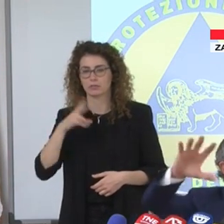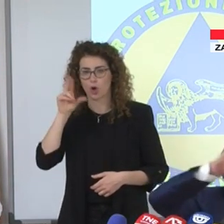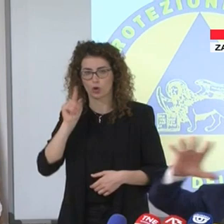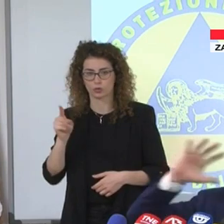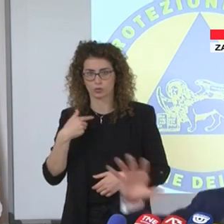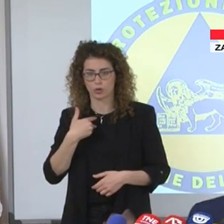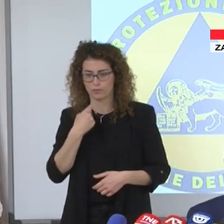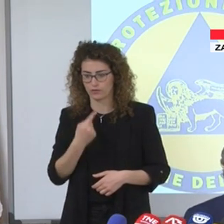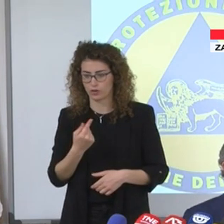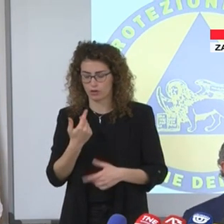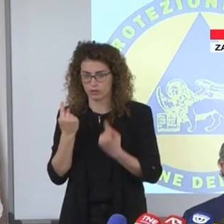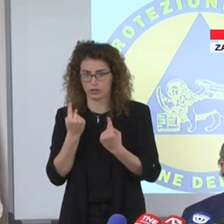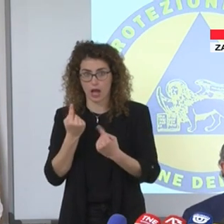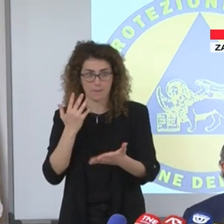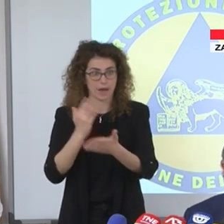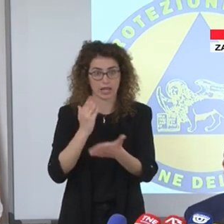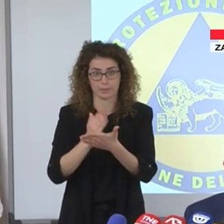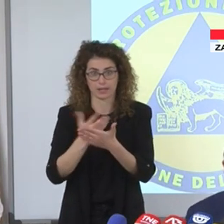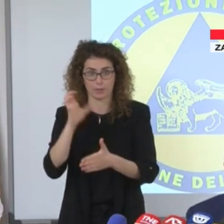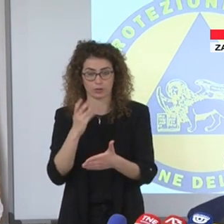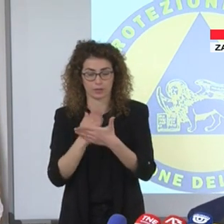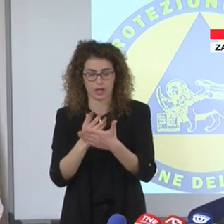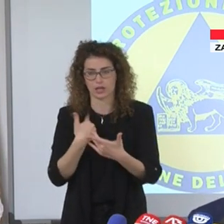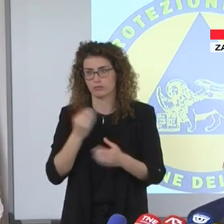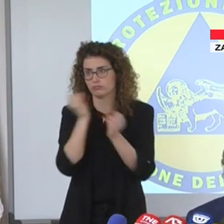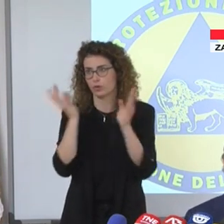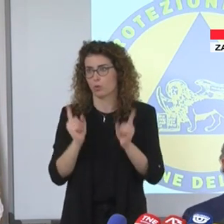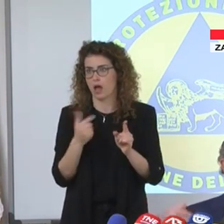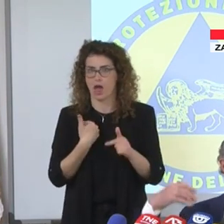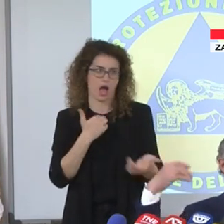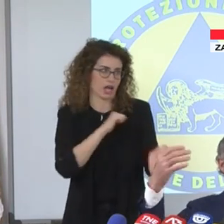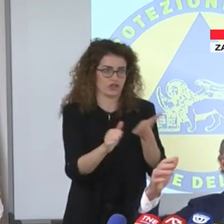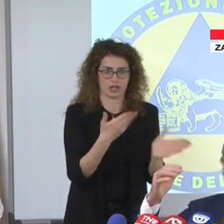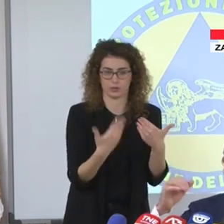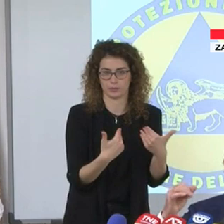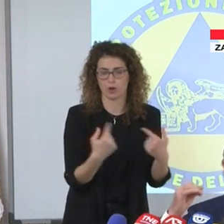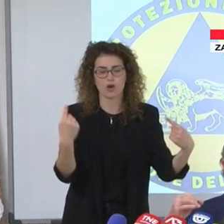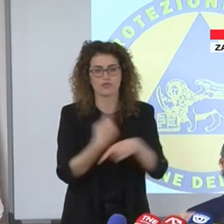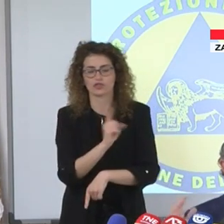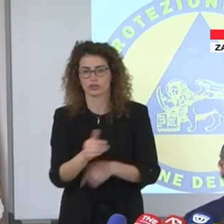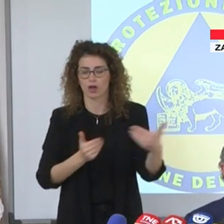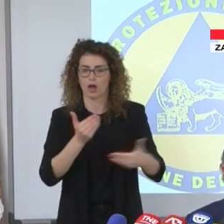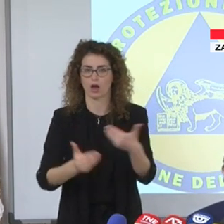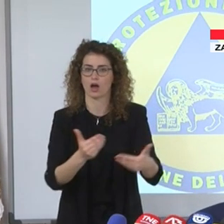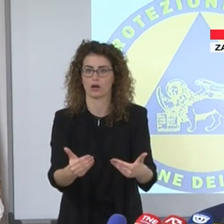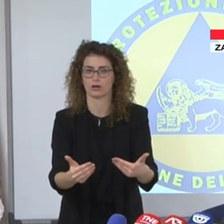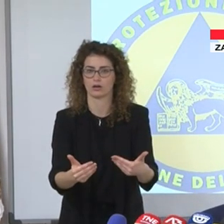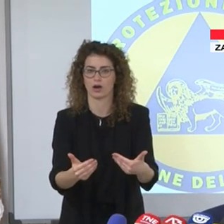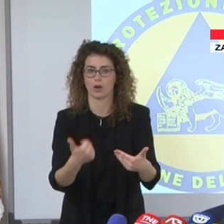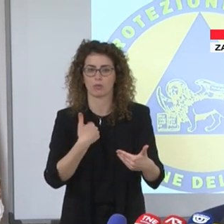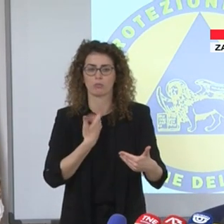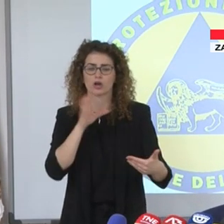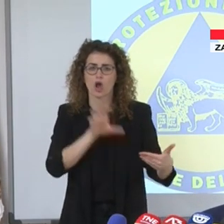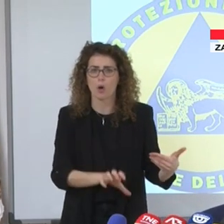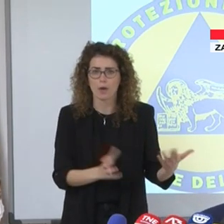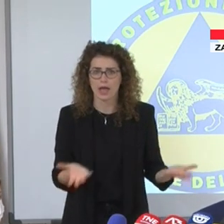post che diceva non postate ste robe, immaginavo che uno prende e cancella tutto, invece no, avanti, ma anche senza nessun intervento sui